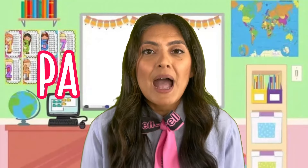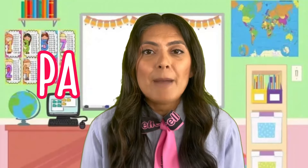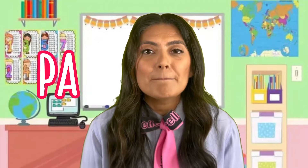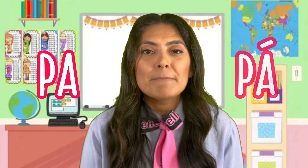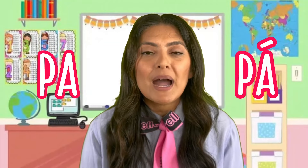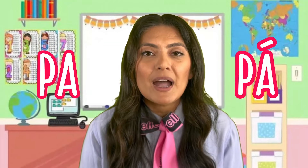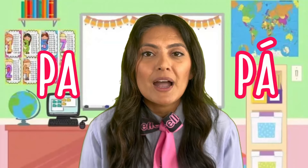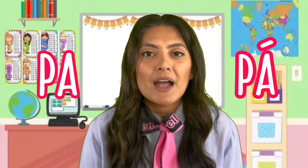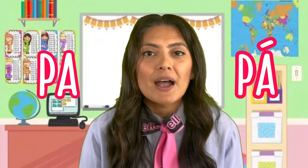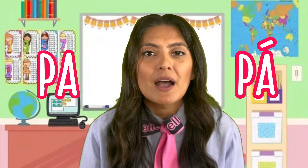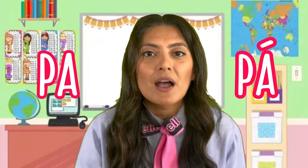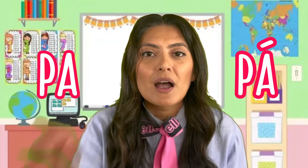Papá.